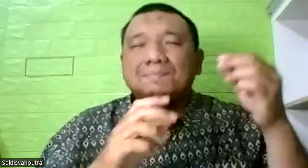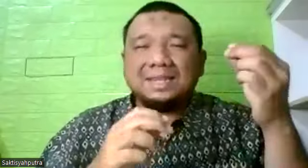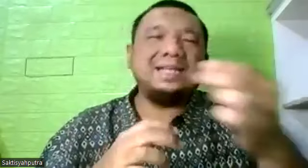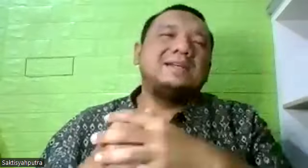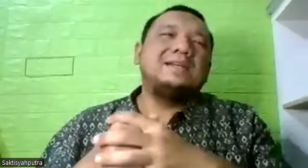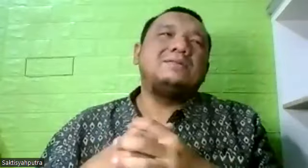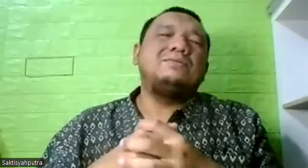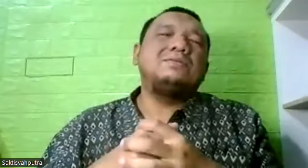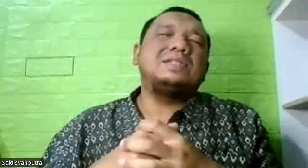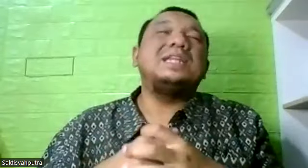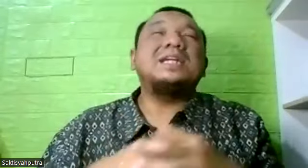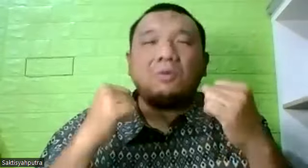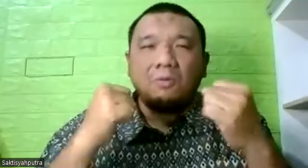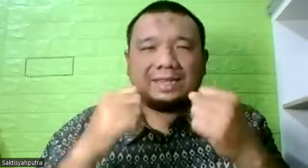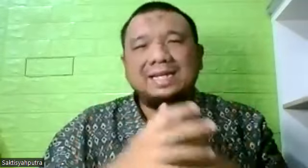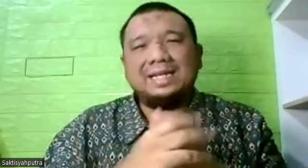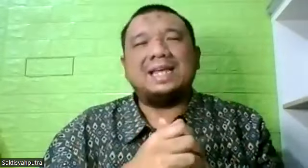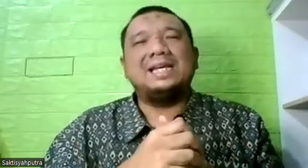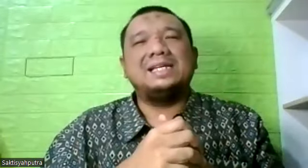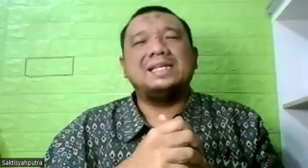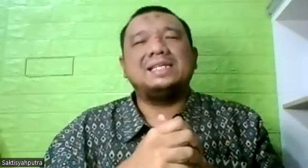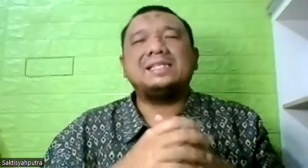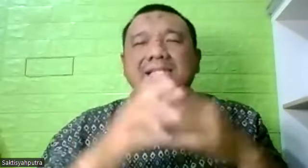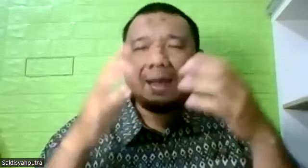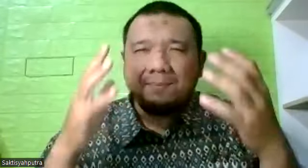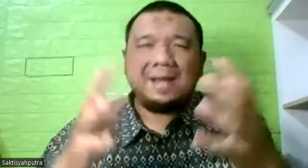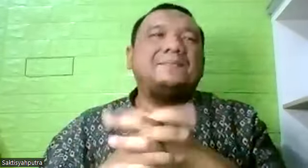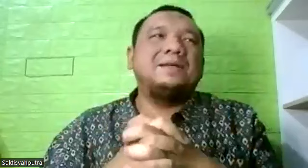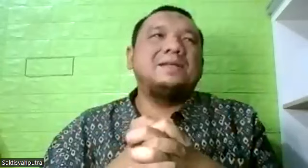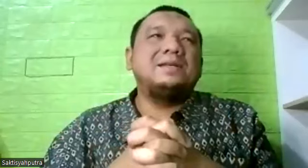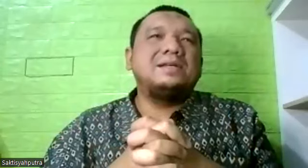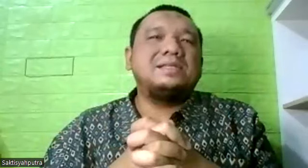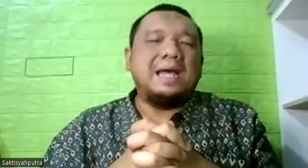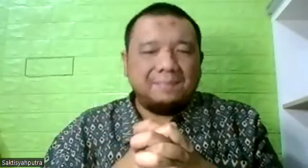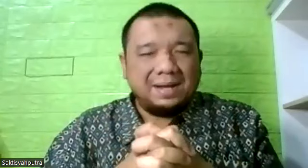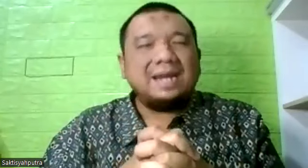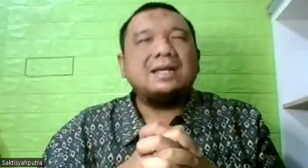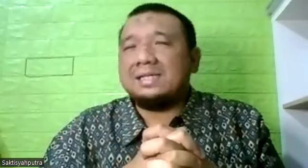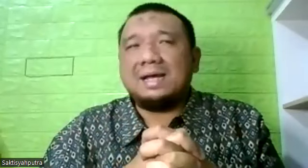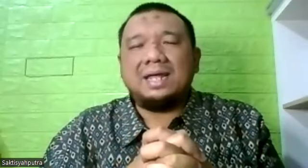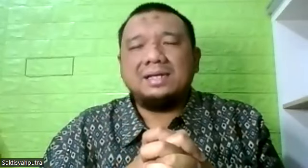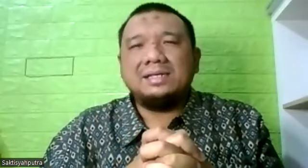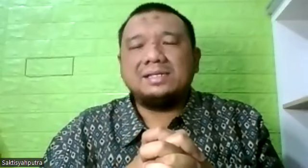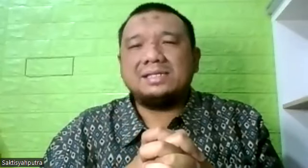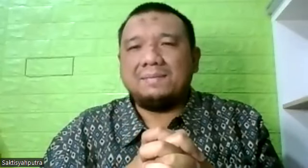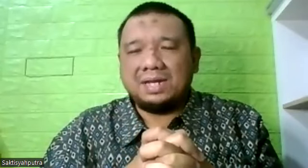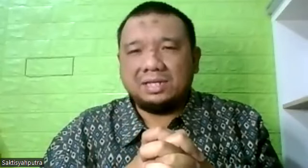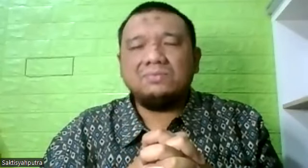jadi kekuatan kita sabar sabar dan sabar sabar itu